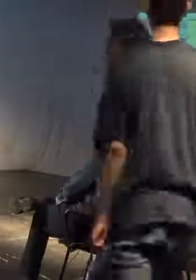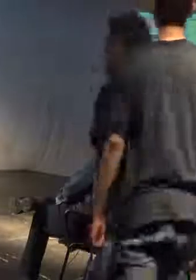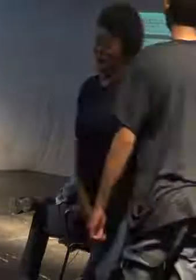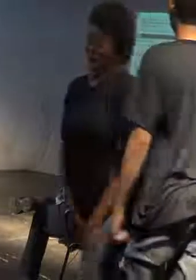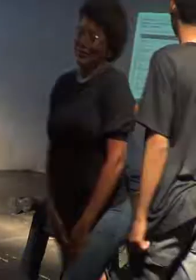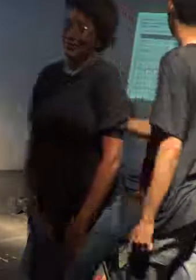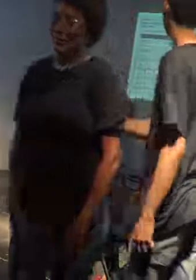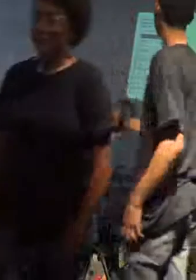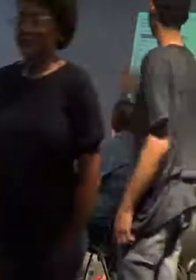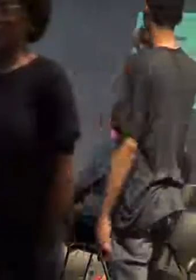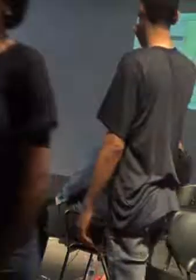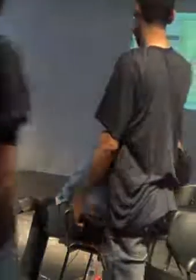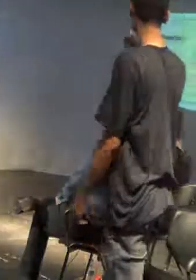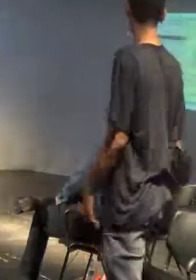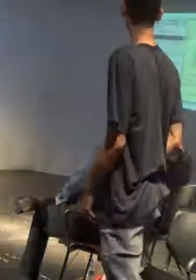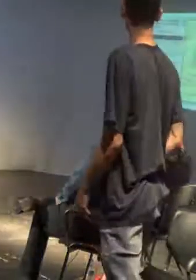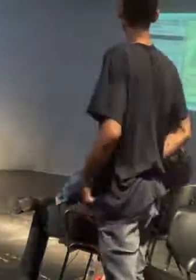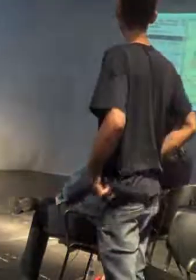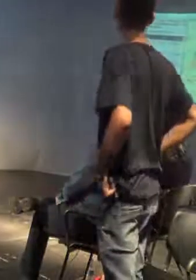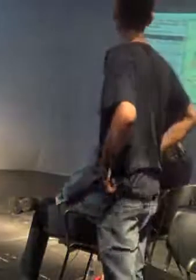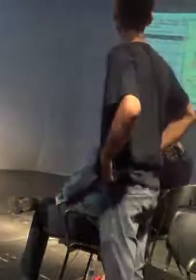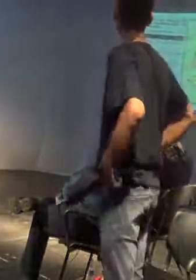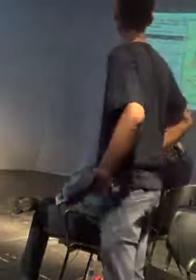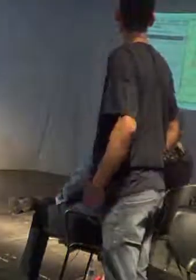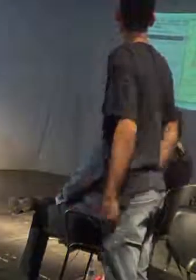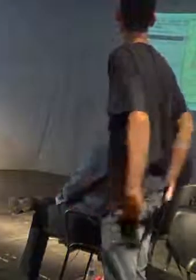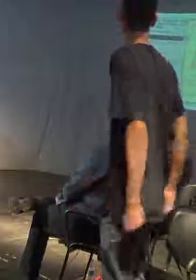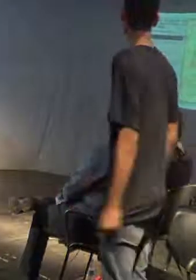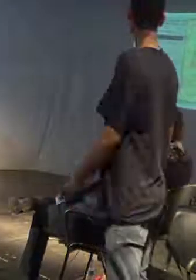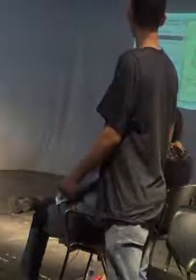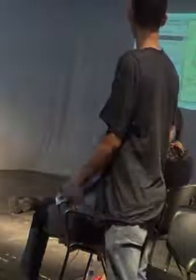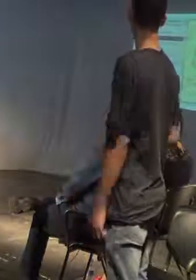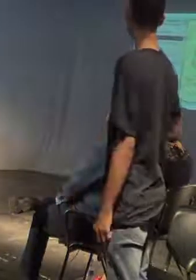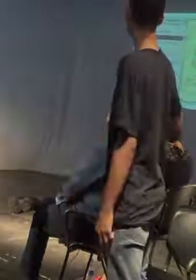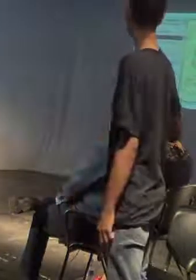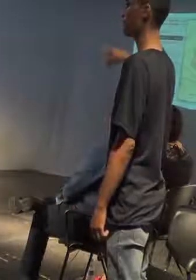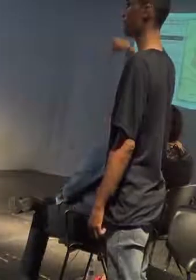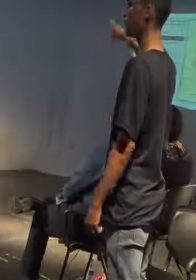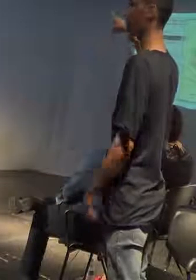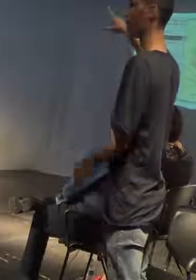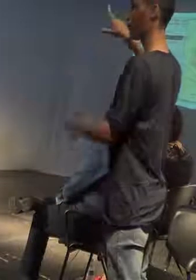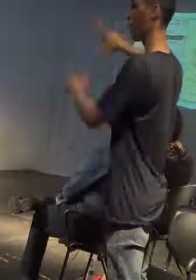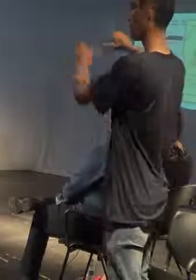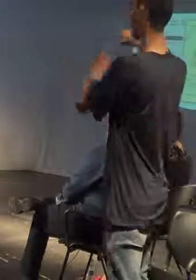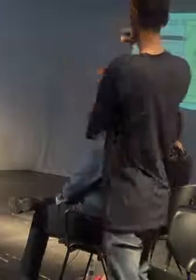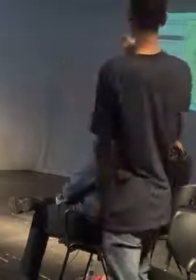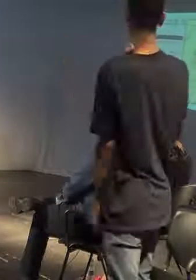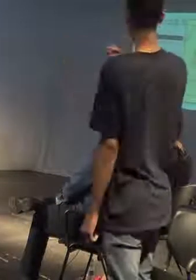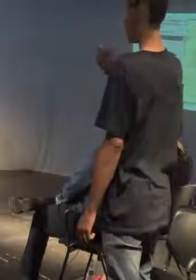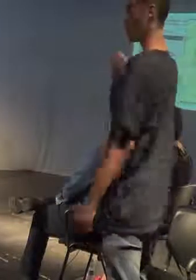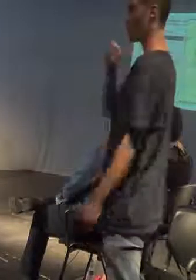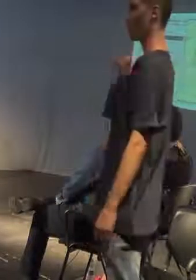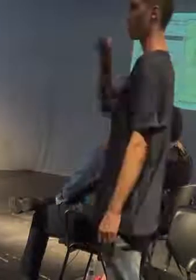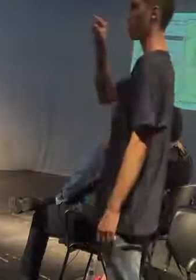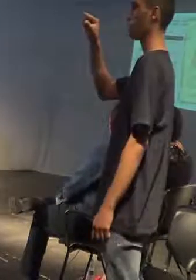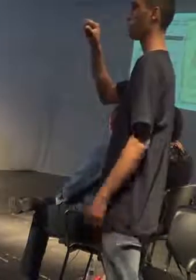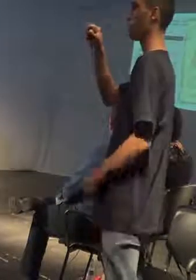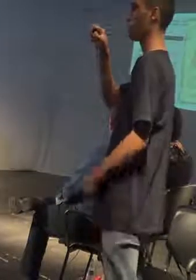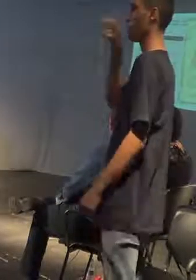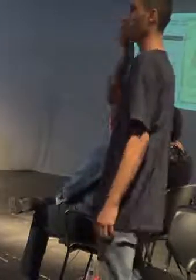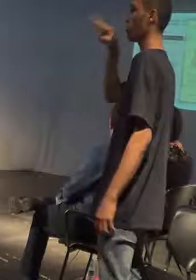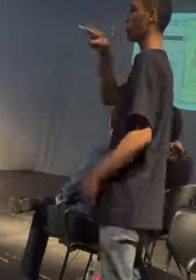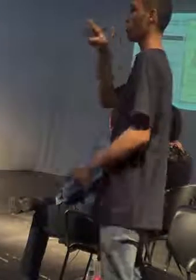Aqui a gente tem as distâncias médias de cada município, considerando Ilhéus e Itabuna, né? De Ilhéus para cada um dos outros 10, de